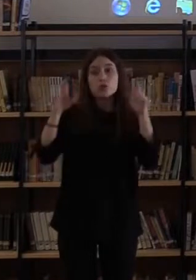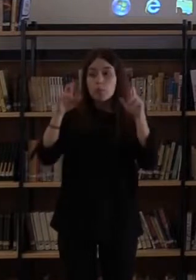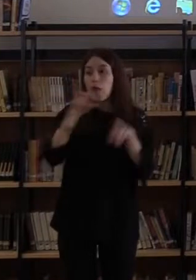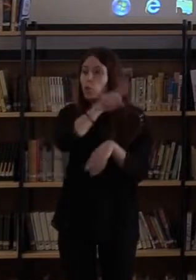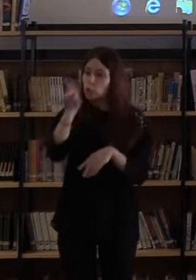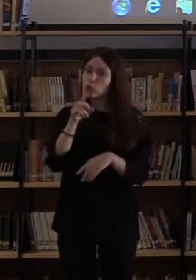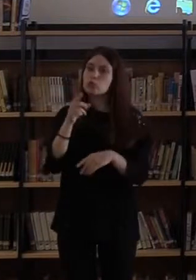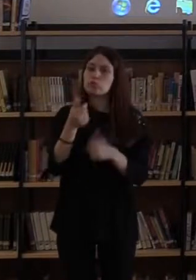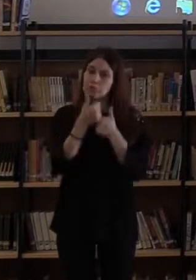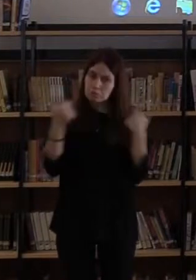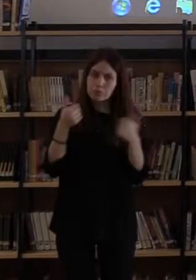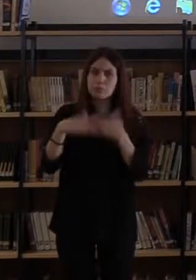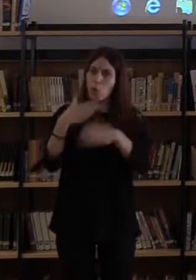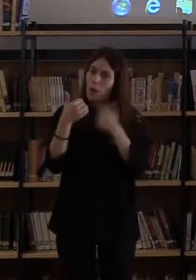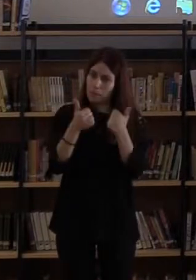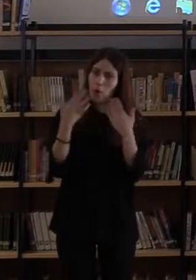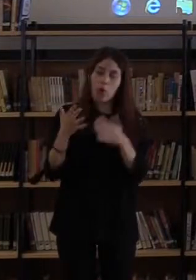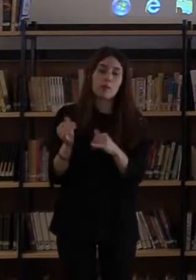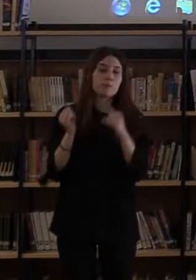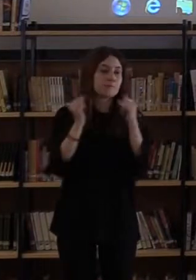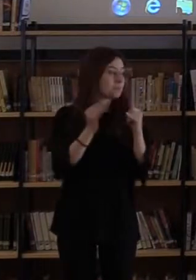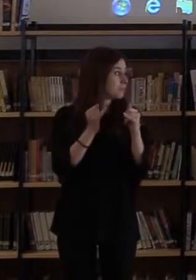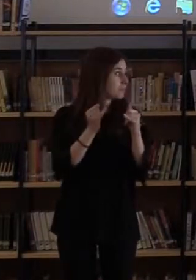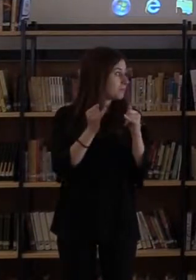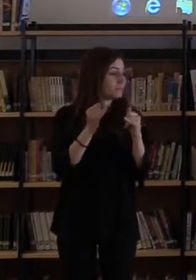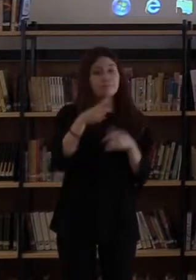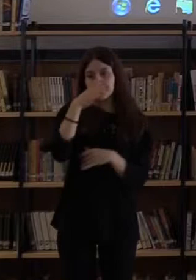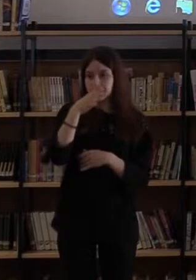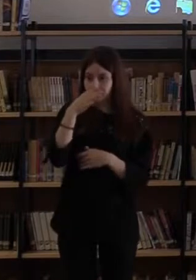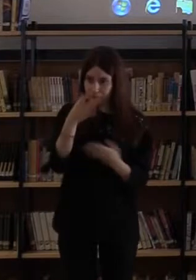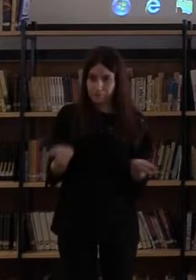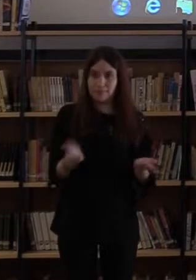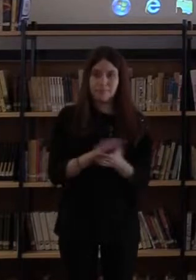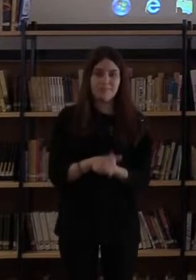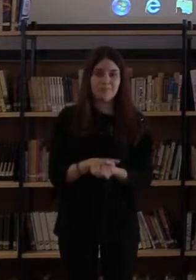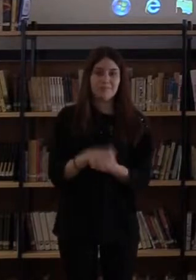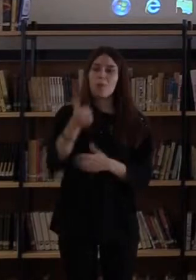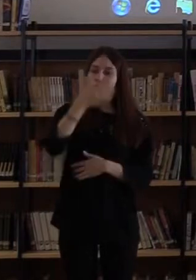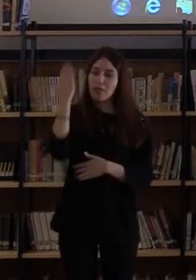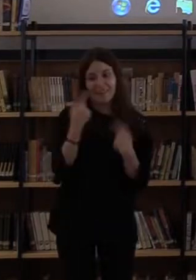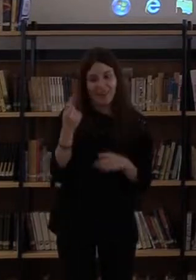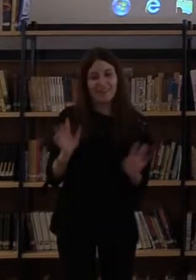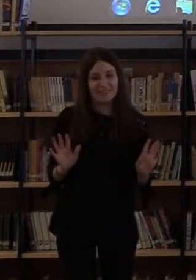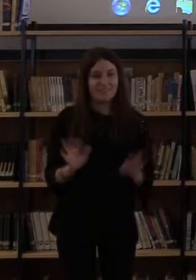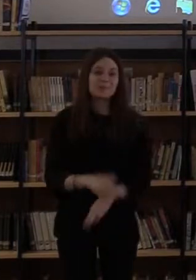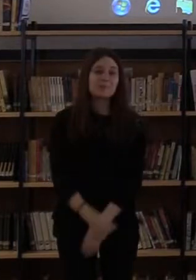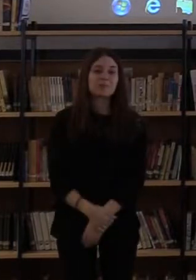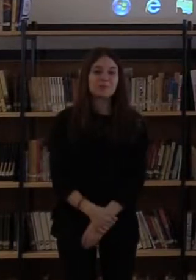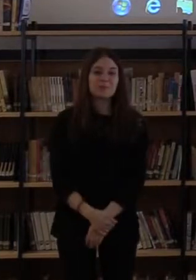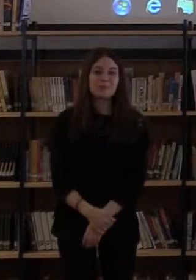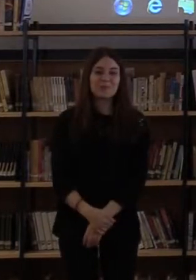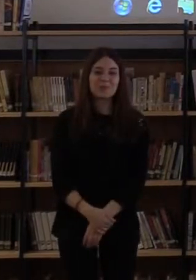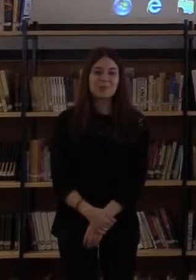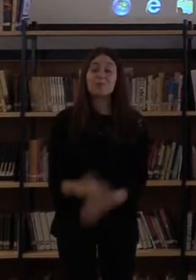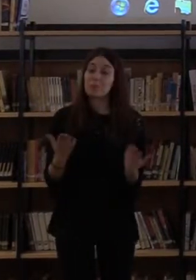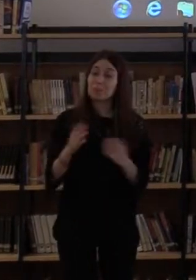todos bem, que corra tudo bem, e passo a palavra então às oradoras. Bom dia e obrigada. Antes de mais,